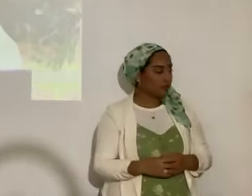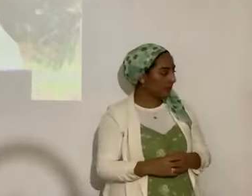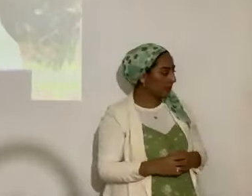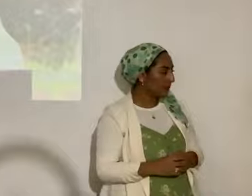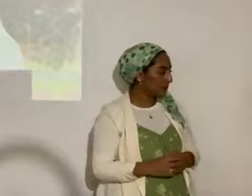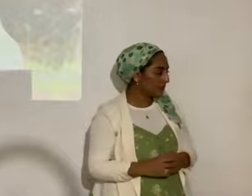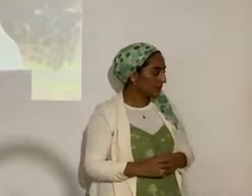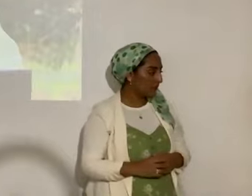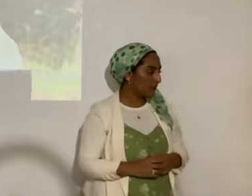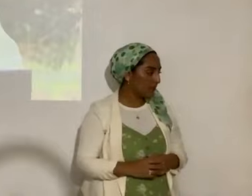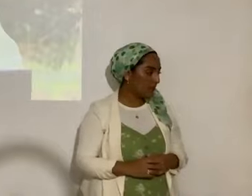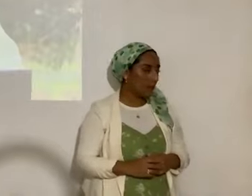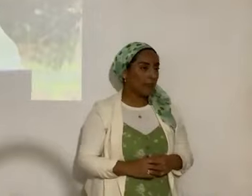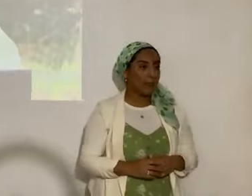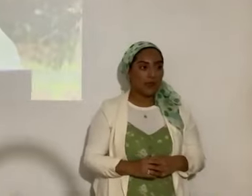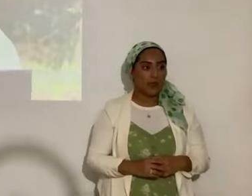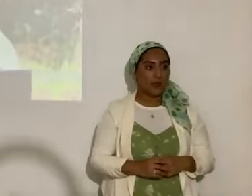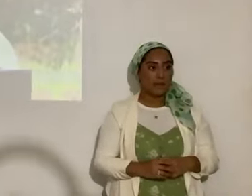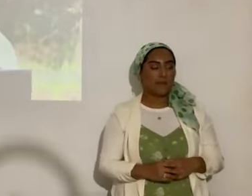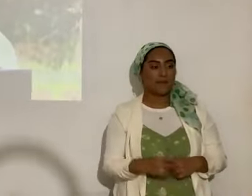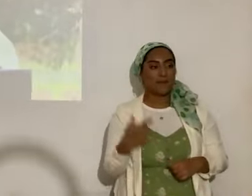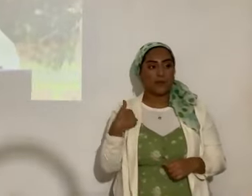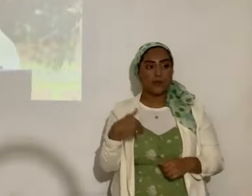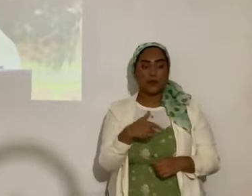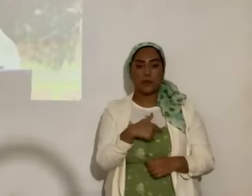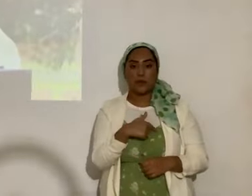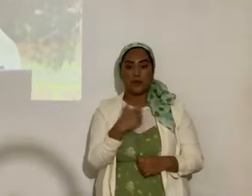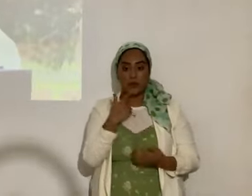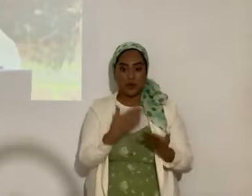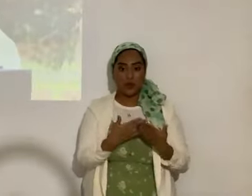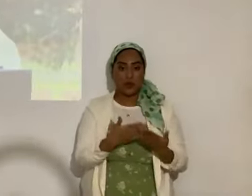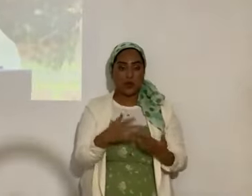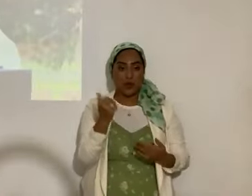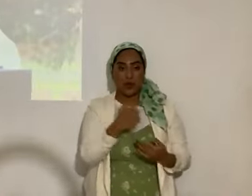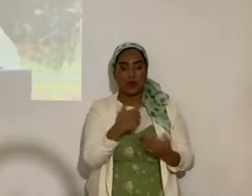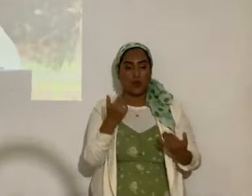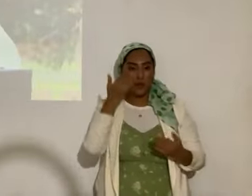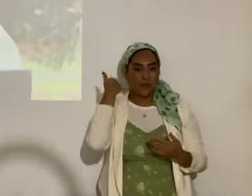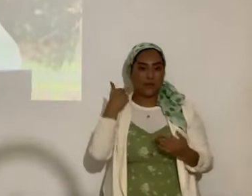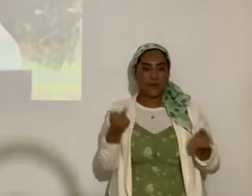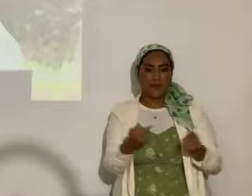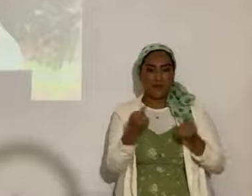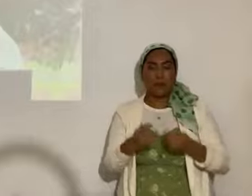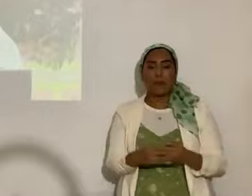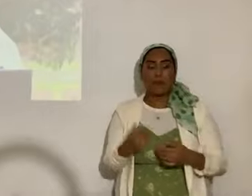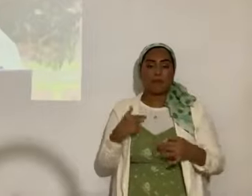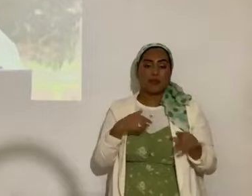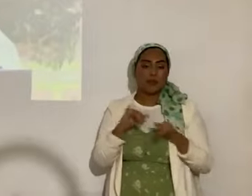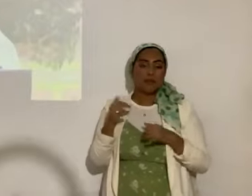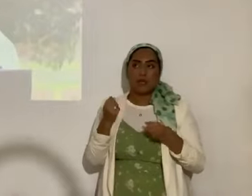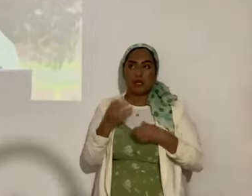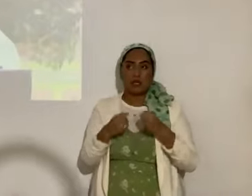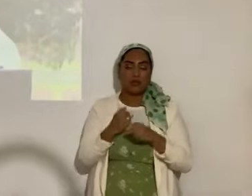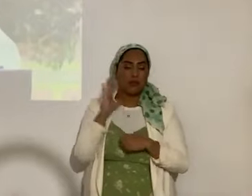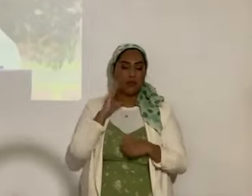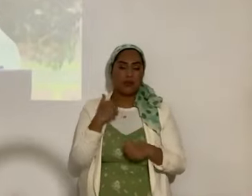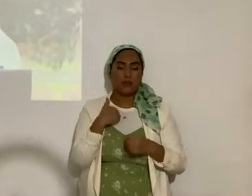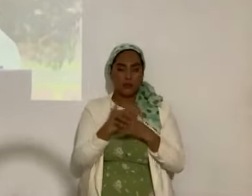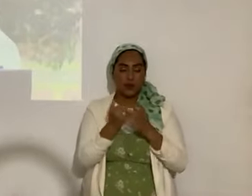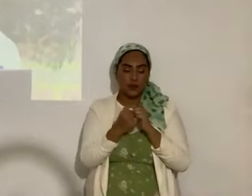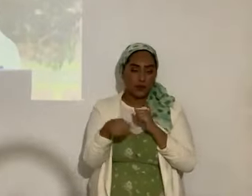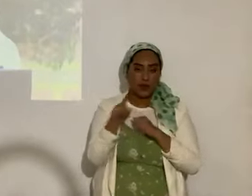errónea Entonces nosotros como decía hace un momento todos hemos sido pecadores Yo también hace años yo